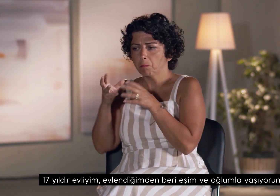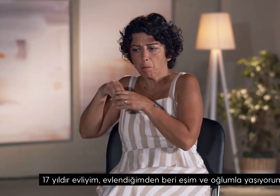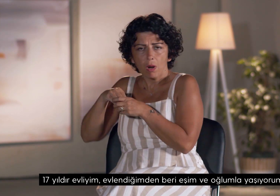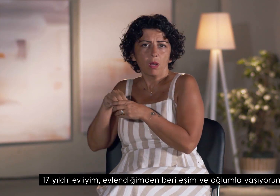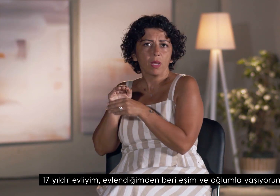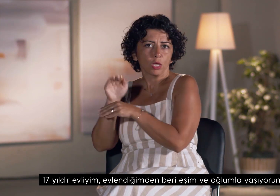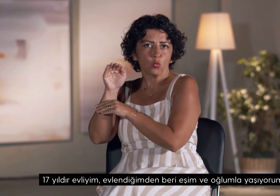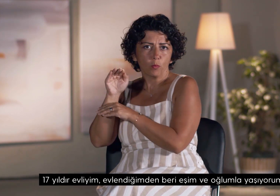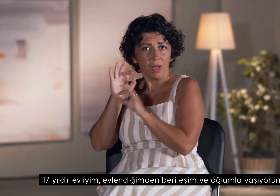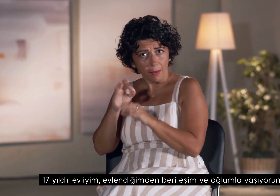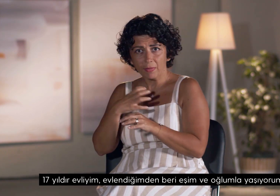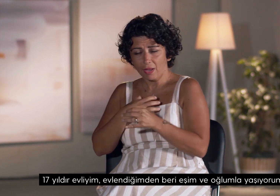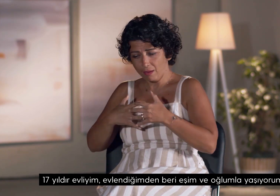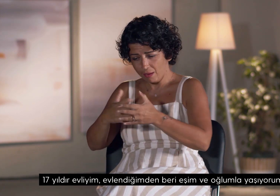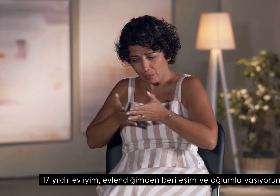oğlumla yaşıyorum.